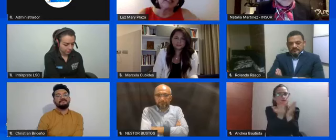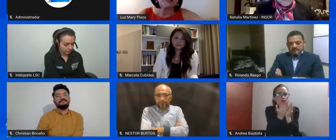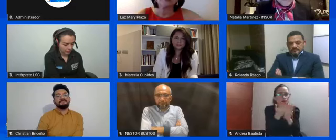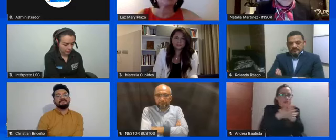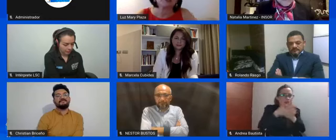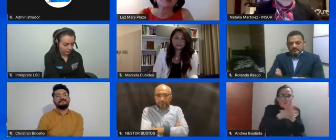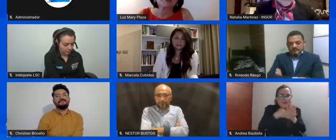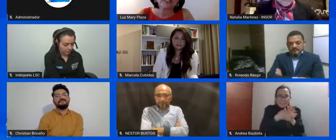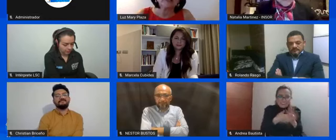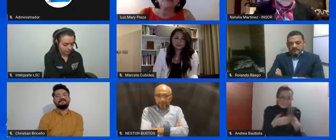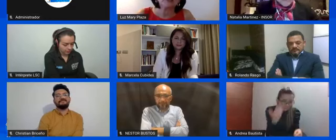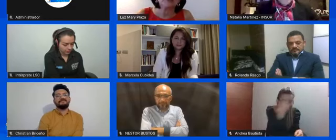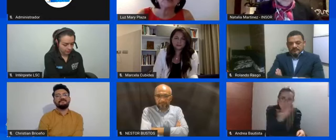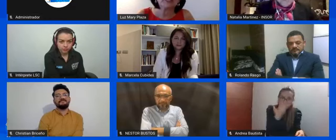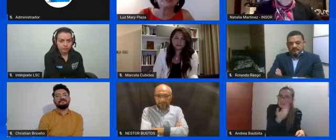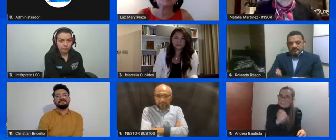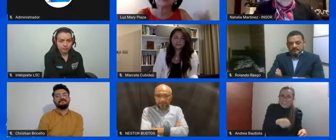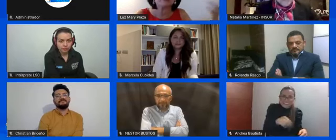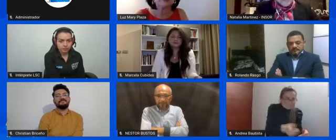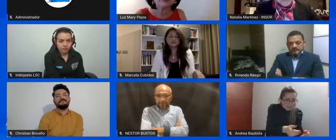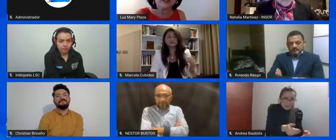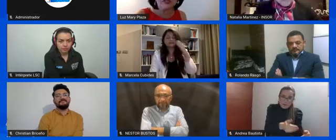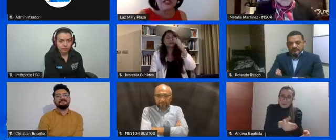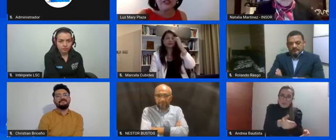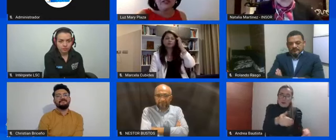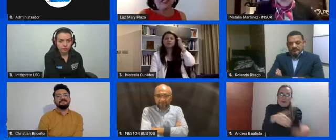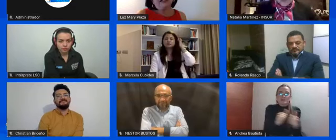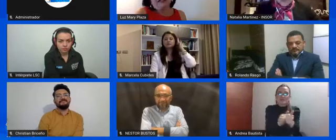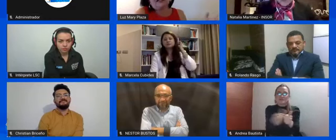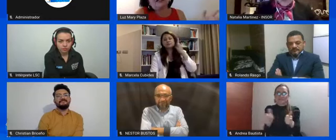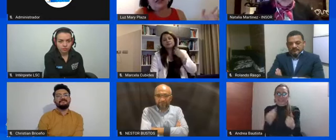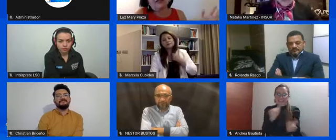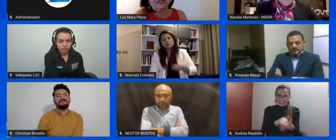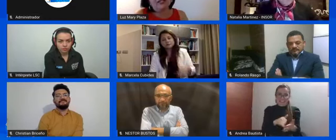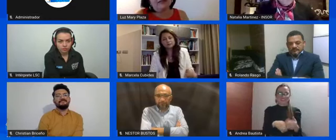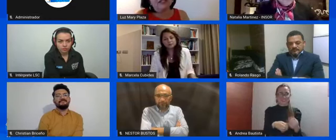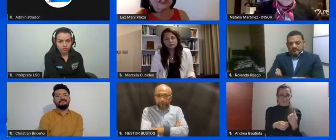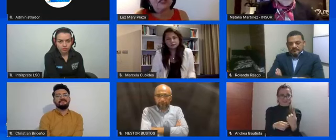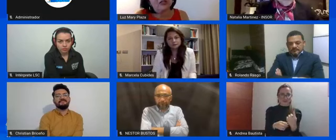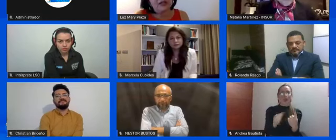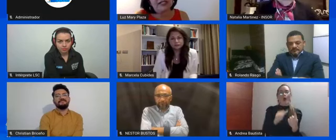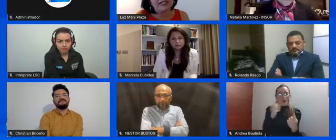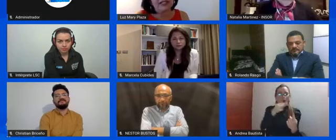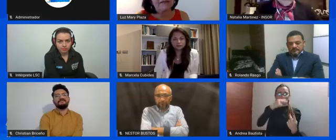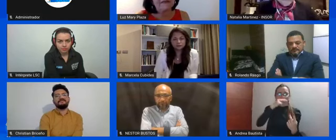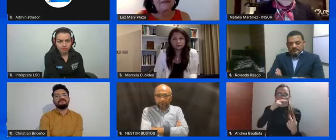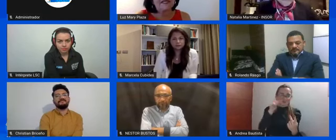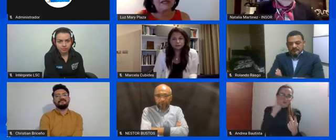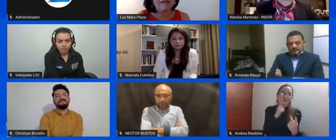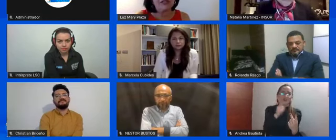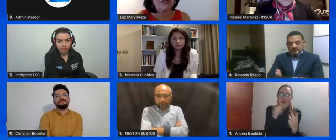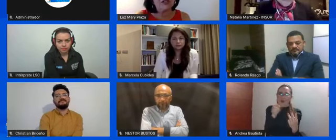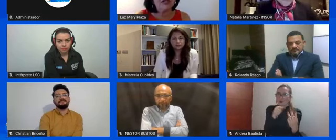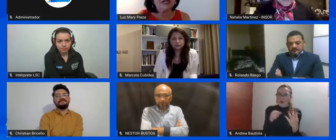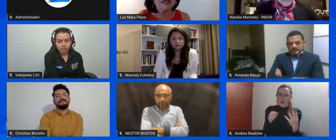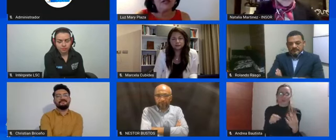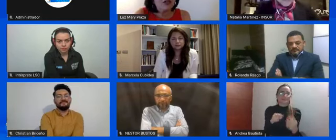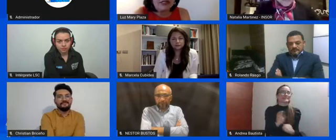hacer así y las otras personas, los otros miembros del equipo encontraron los otros niños. Esa es una muy chistosa que